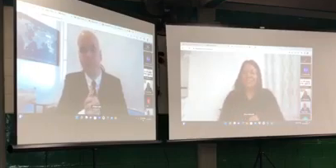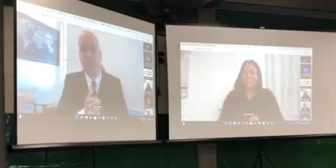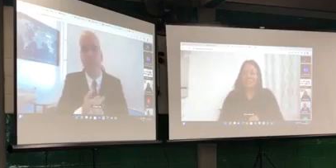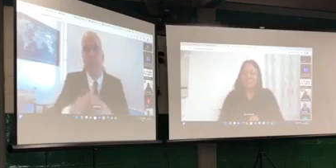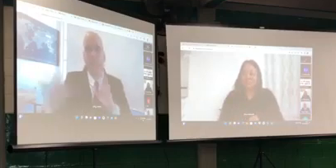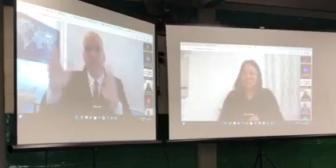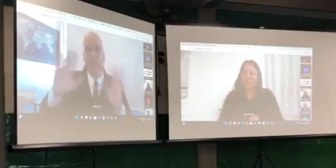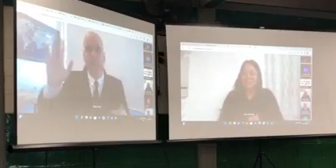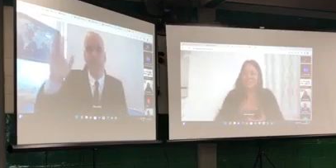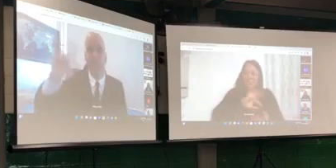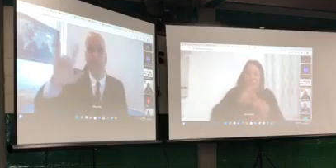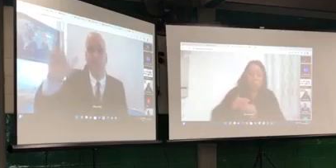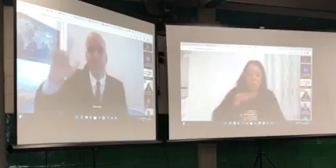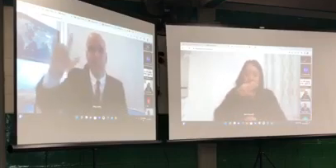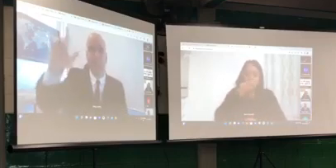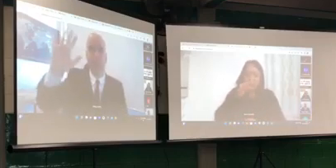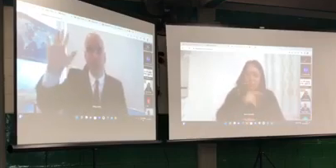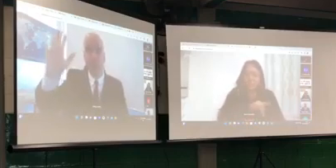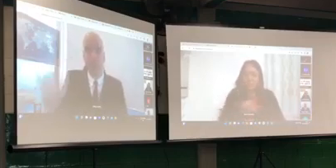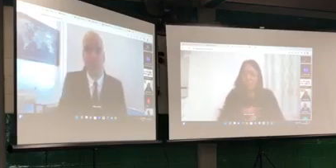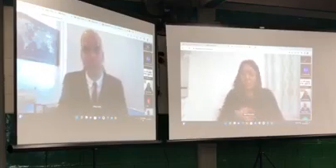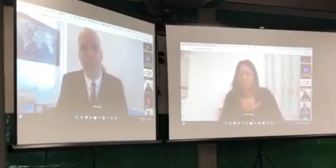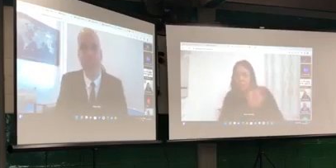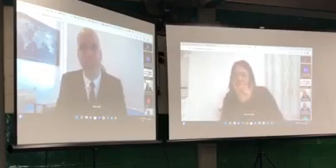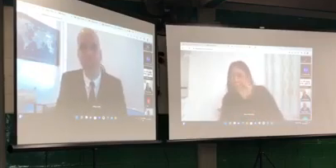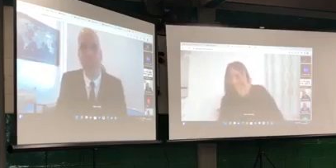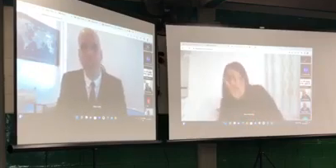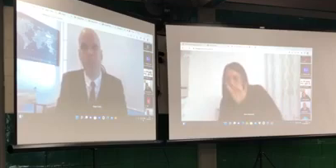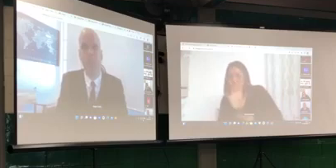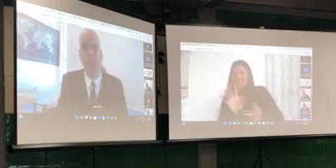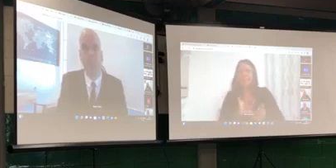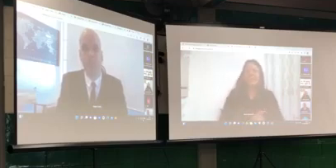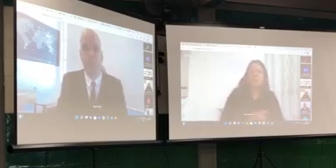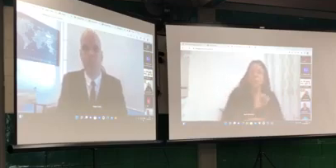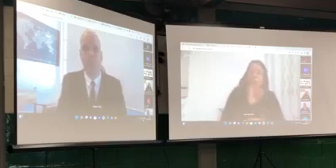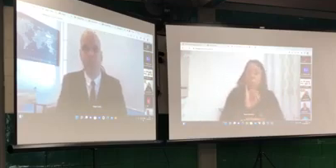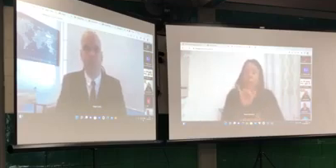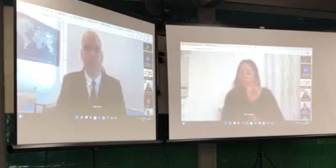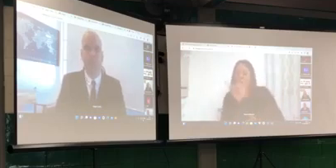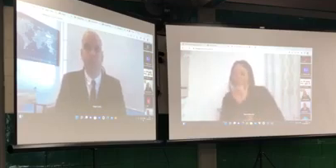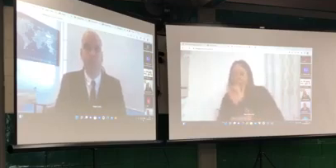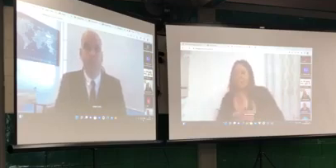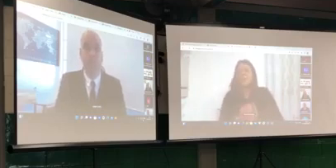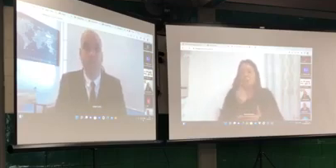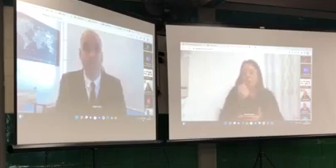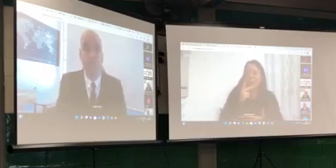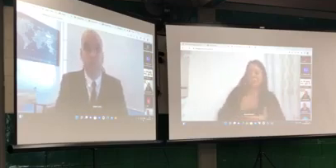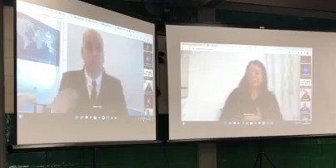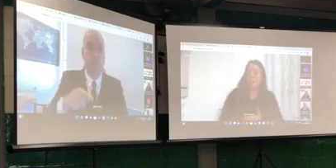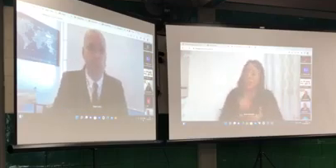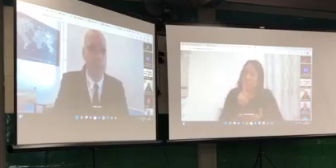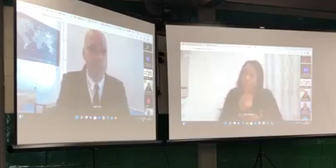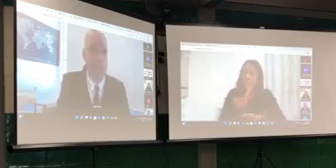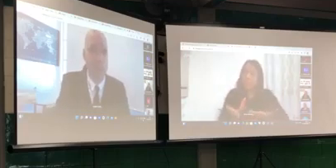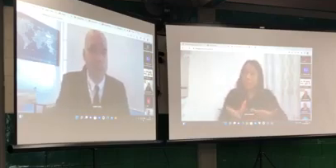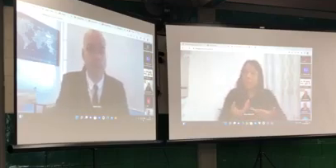nas Olimpíadas de Caxias lá, de longe já se dava um oi. Eu te amo, E era isso, então o Mickey não ficou para